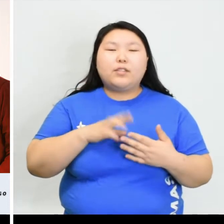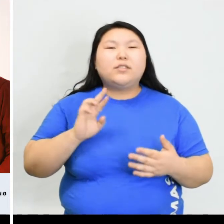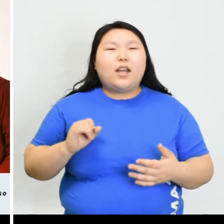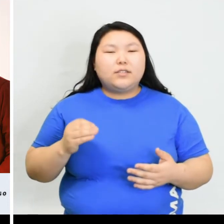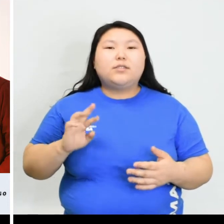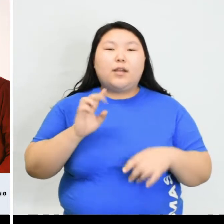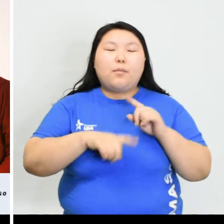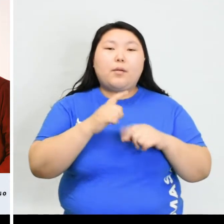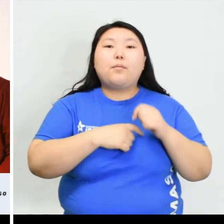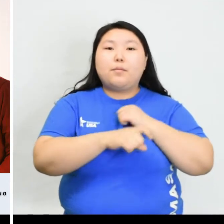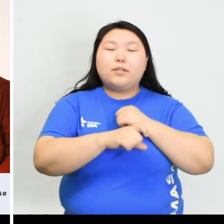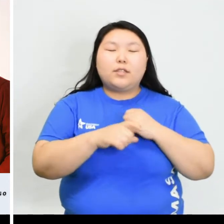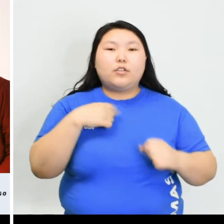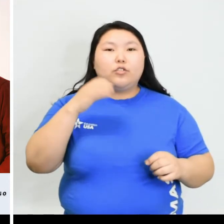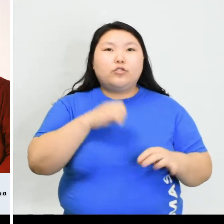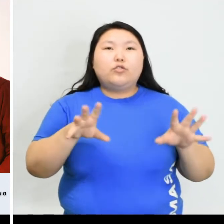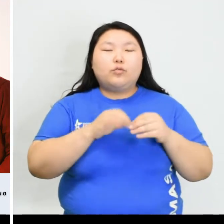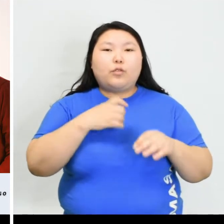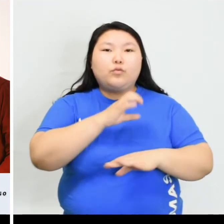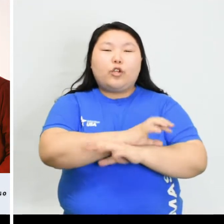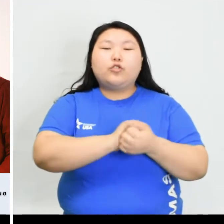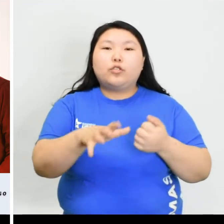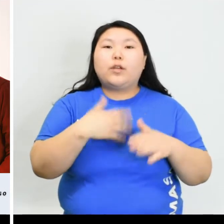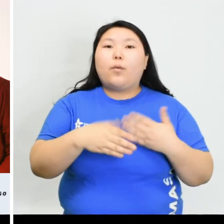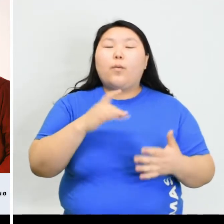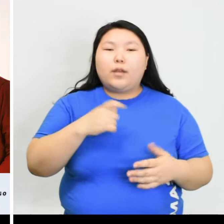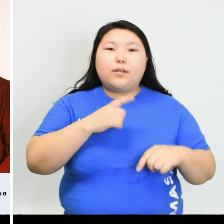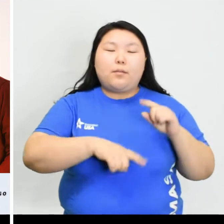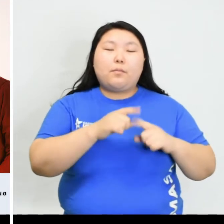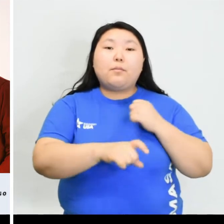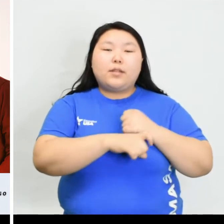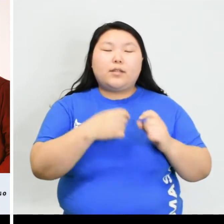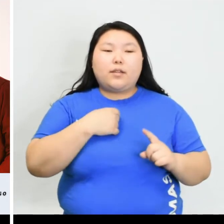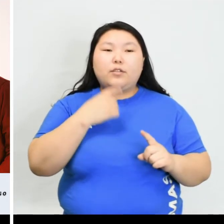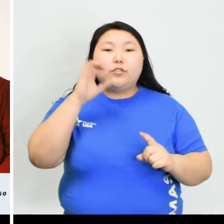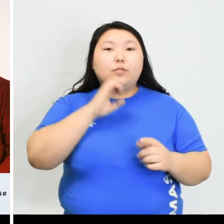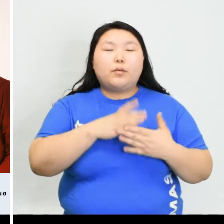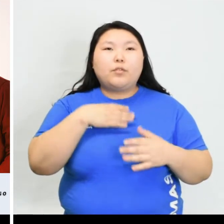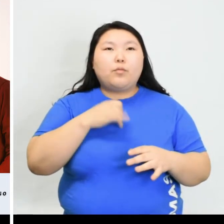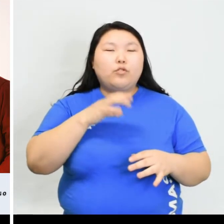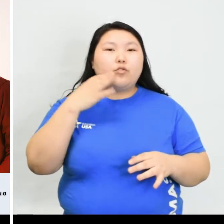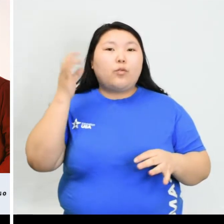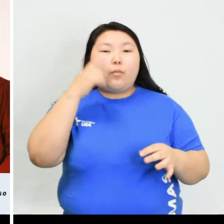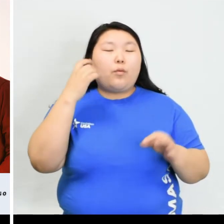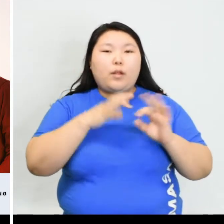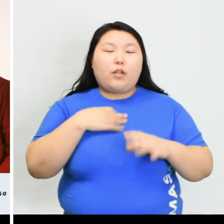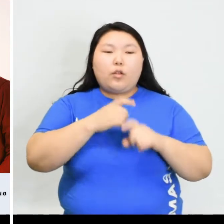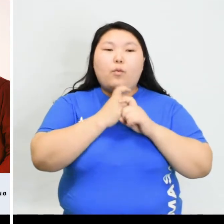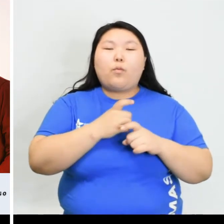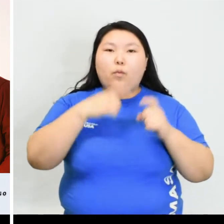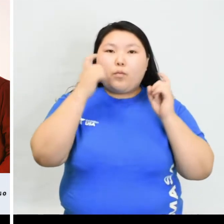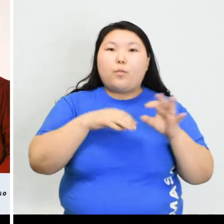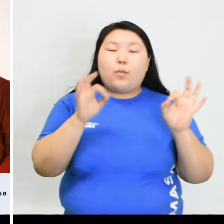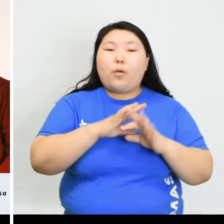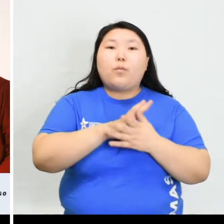бакалаврт байхад би яг ямар мэрэгчлэр ер нь бол сургуулиуд төсөд явах вэ? Ямар мэрэгчл ер нь надад сонирхч би тийм юм ерөөс бодоог надад тийм